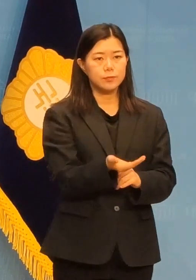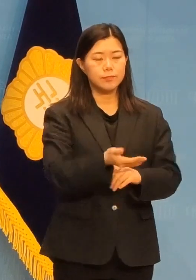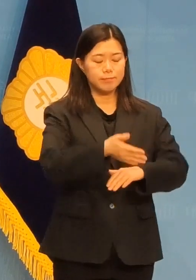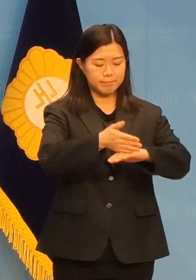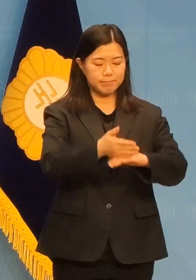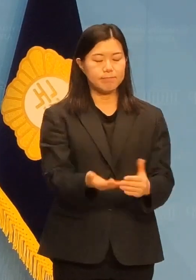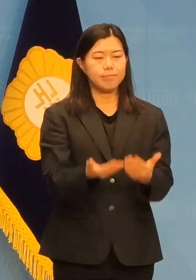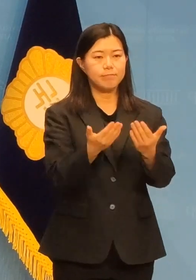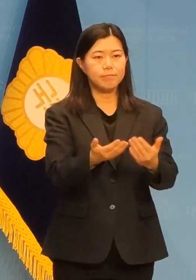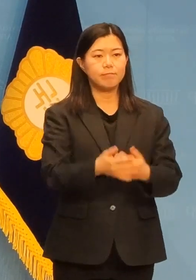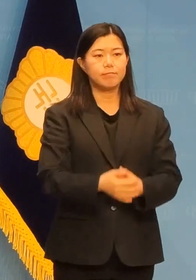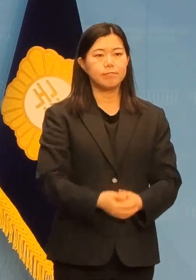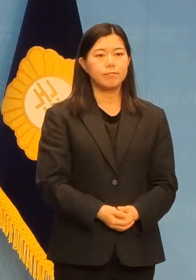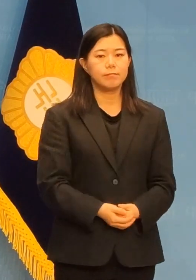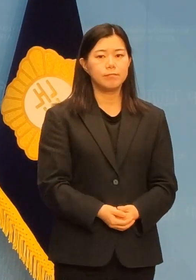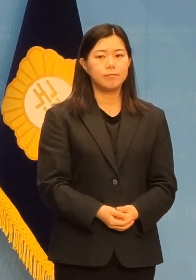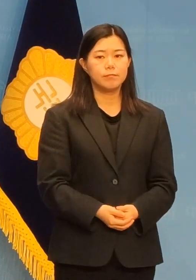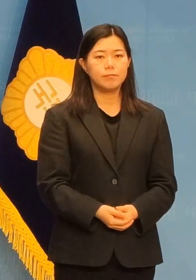진심으로 감사드립니다.